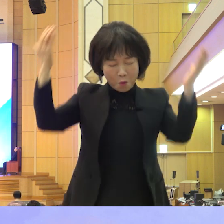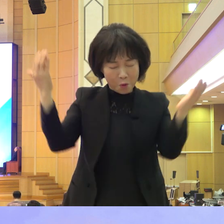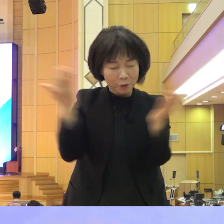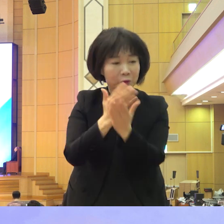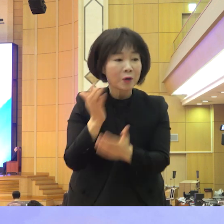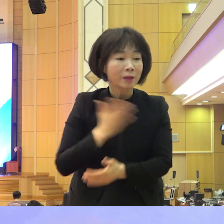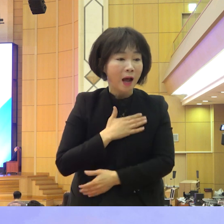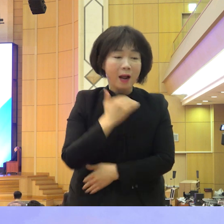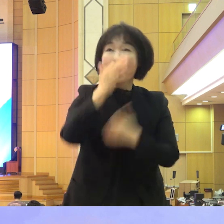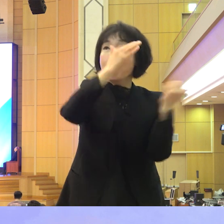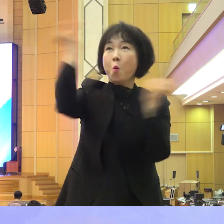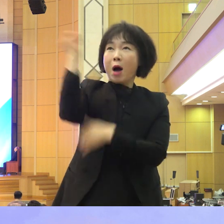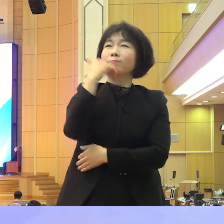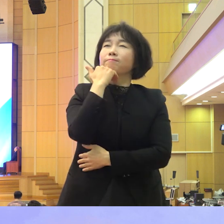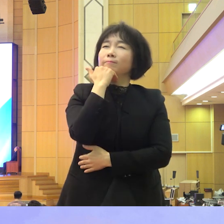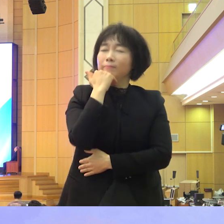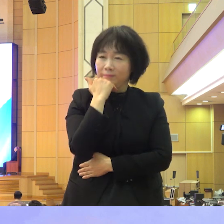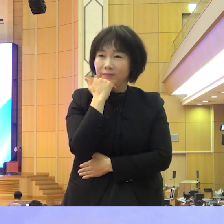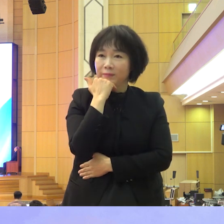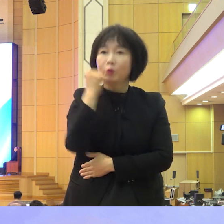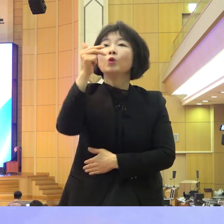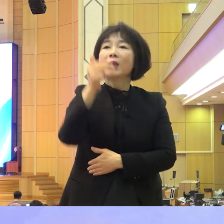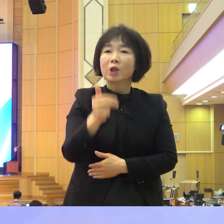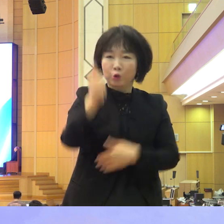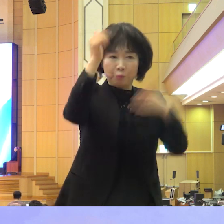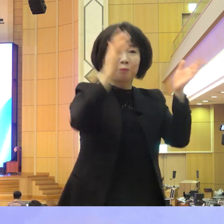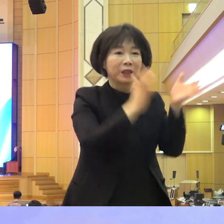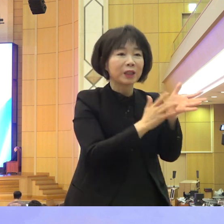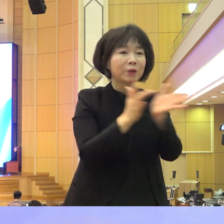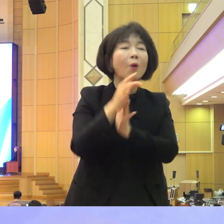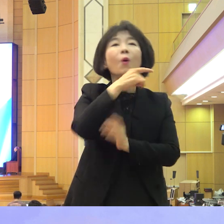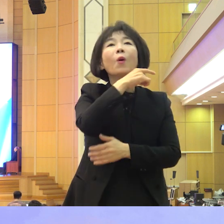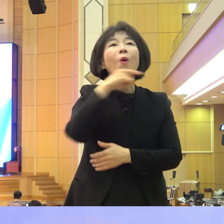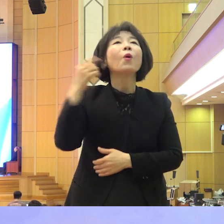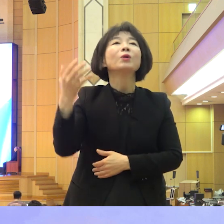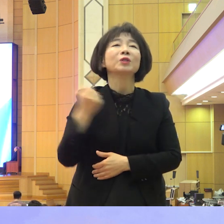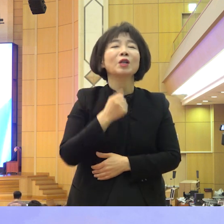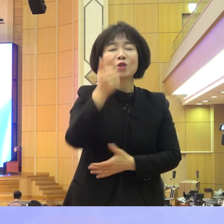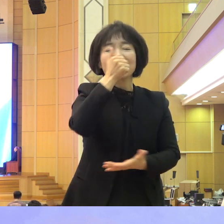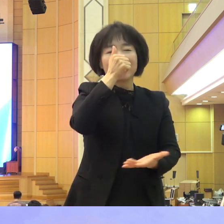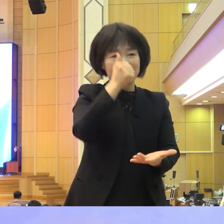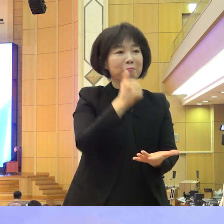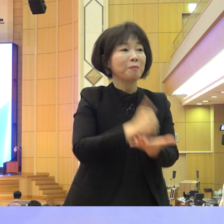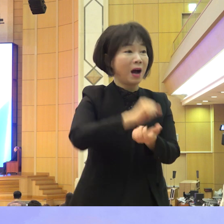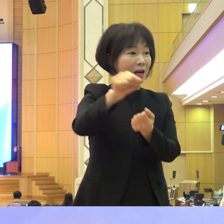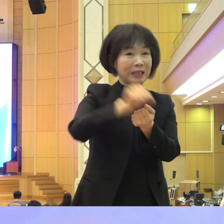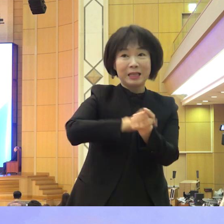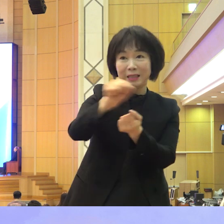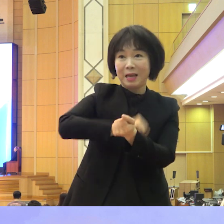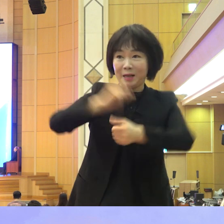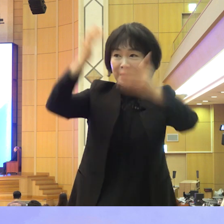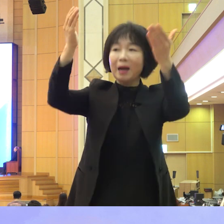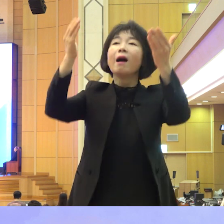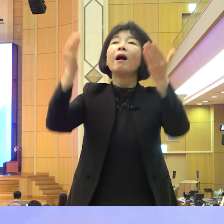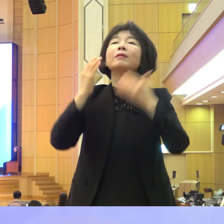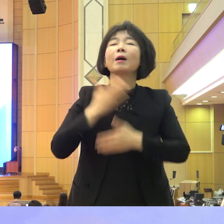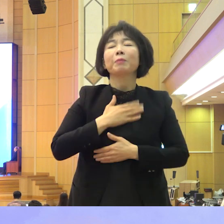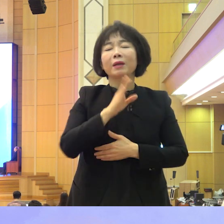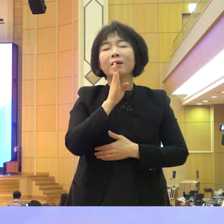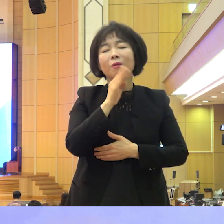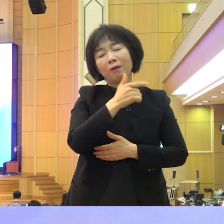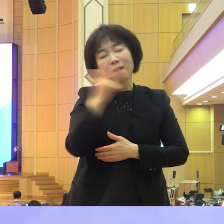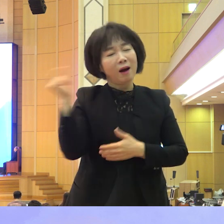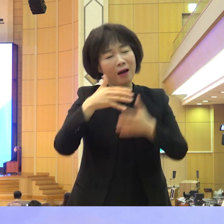모두 날 기다리네. 내 주 예수 피로 죄 씻음 받았네.